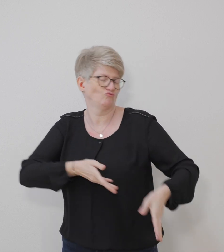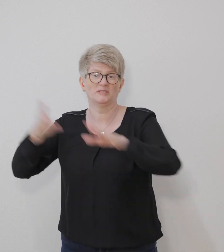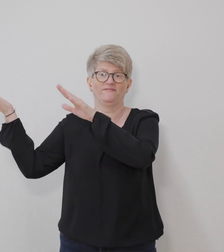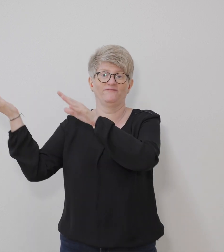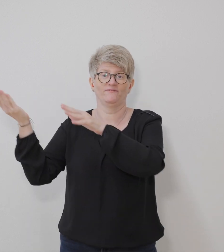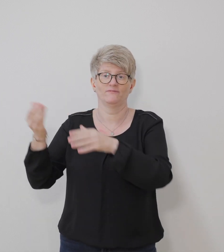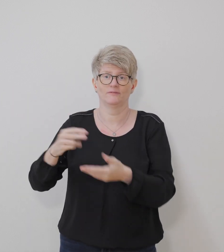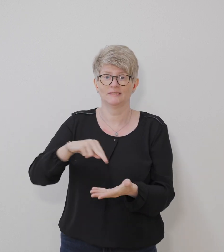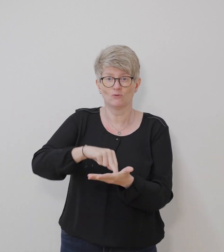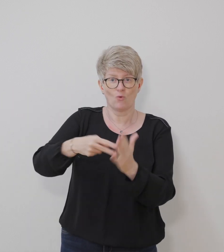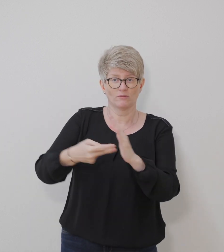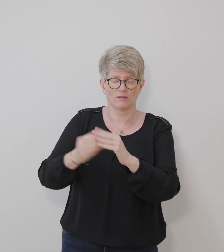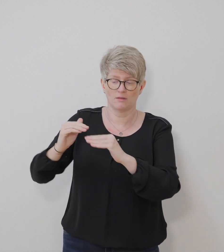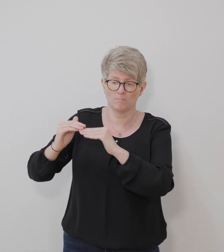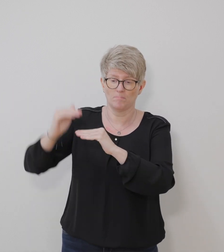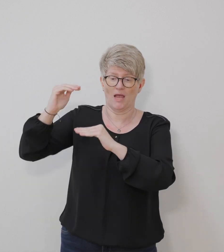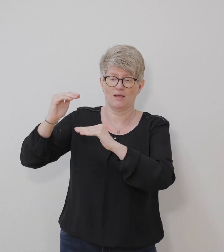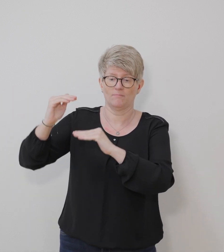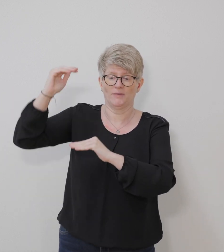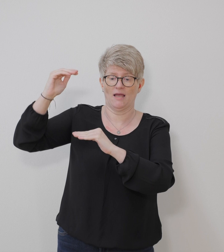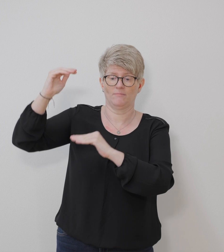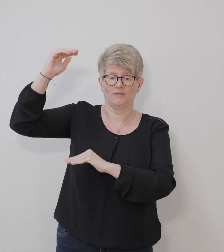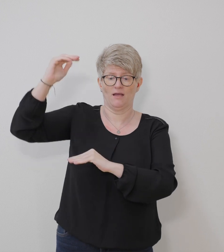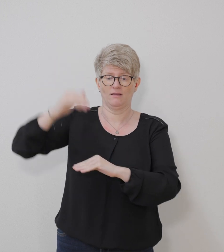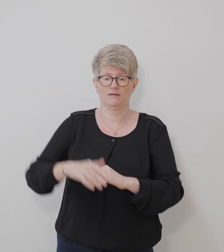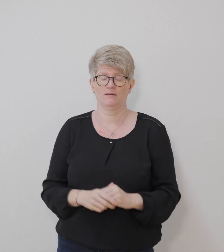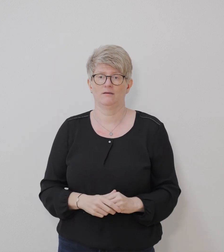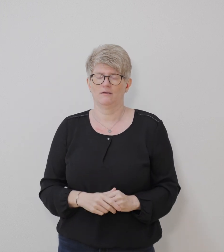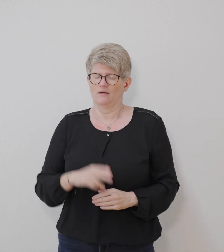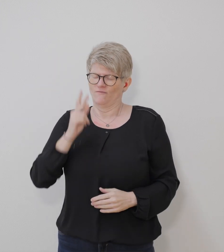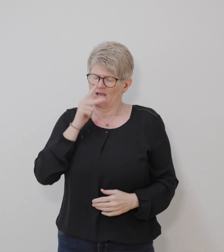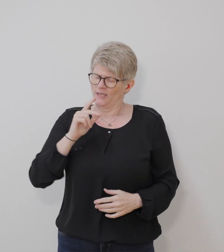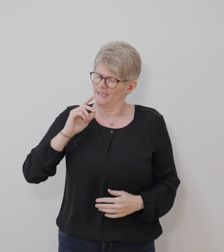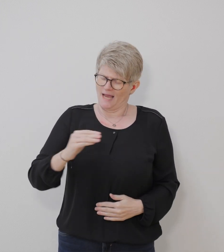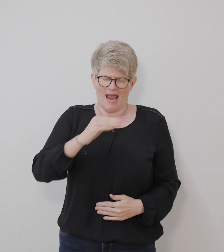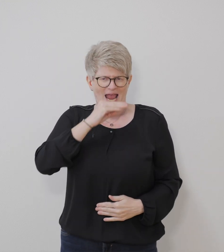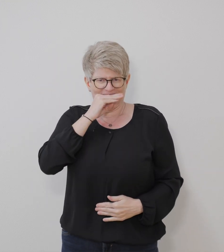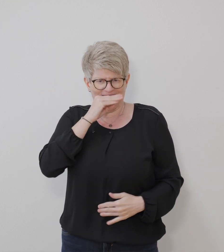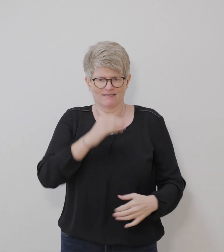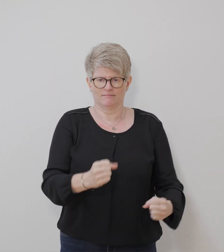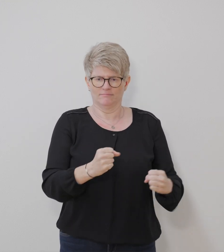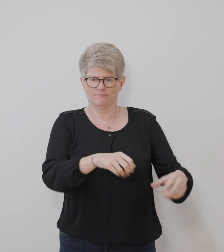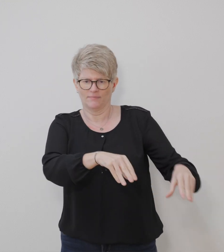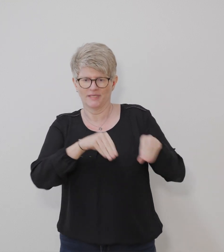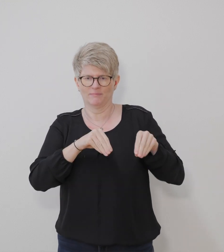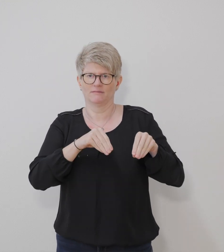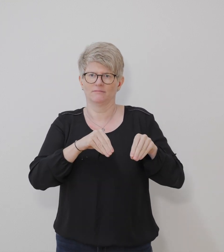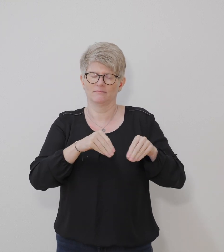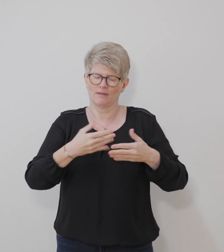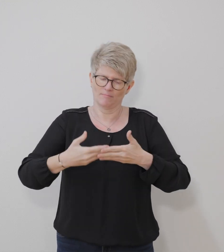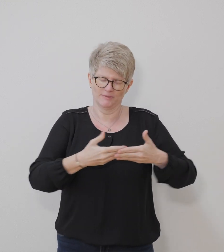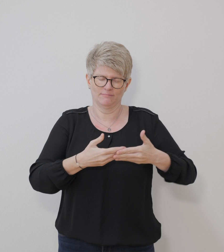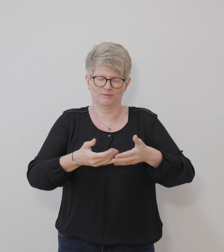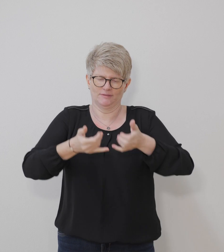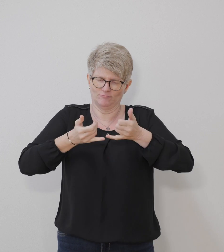Kraft zusammen, bringt ihr Kind zur Welt und sucht nach professioneller Hilfe. Das Kind ist mit